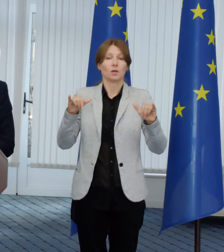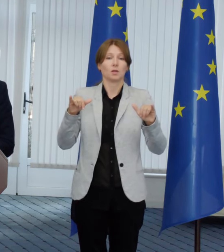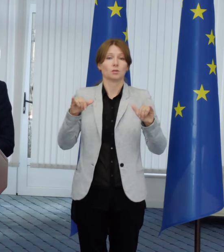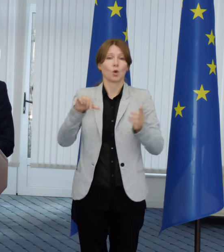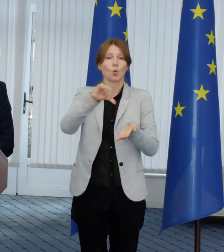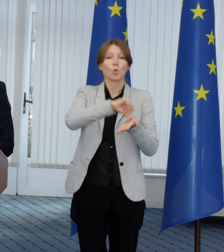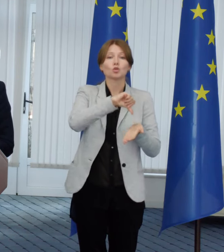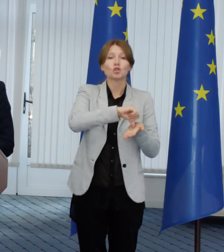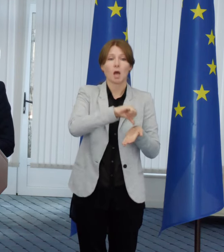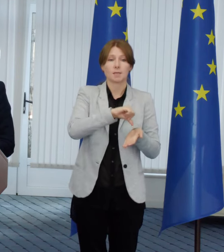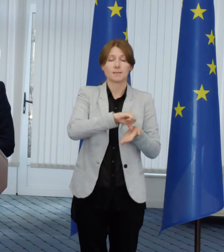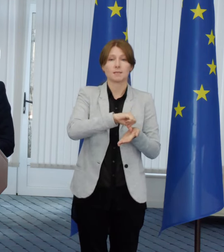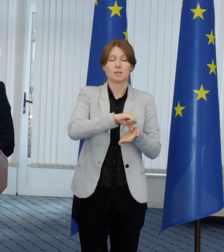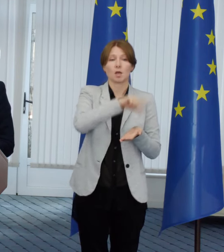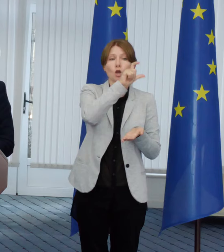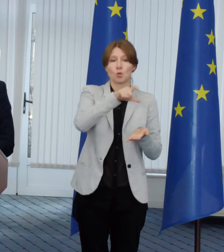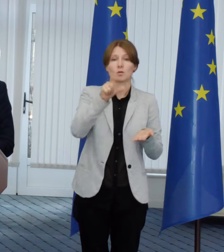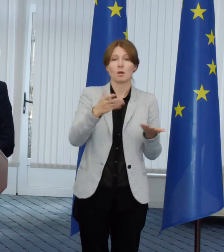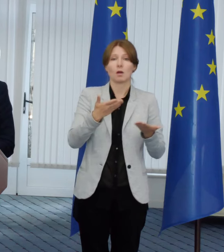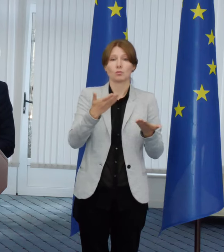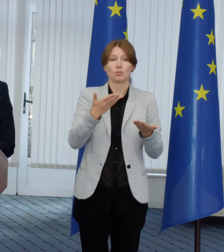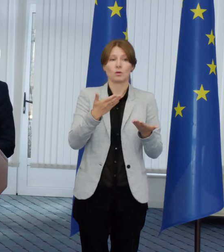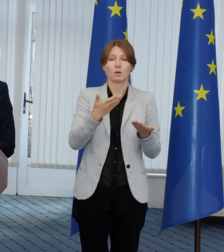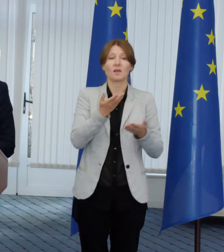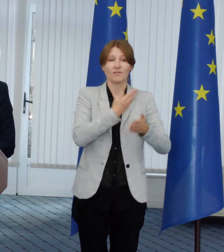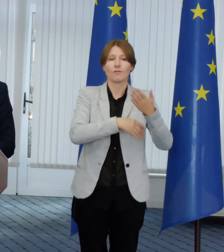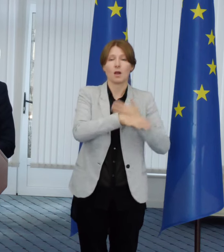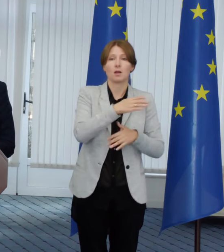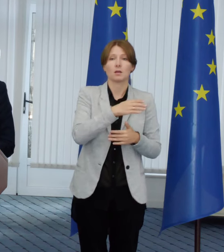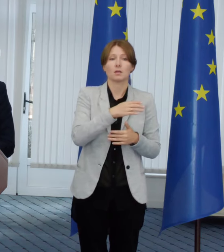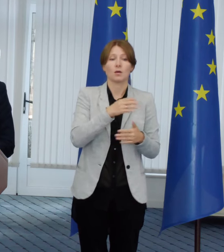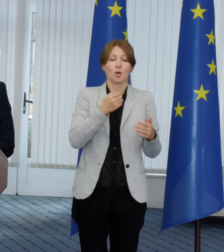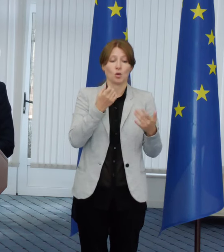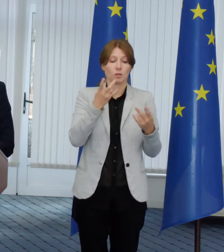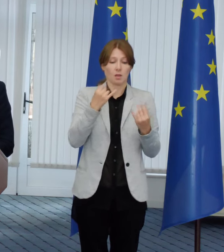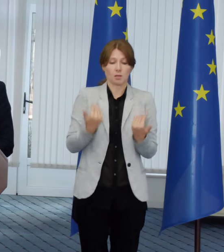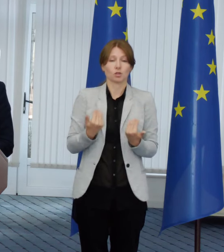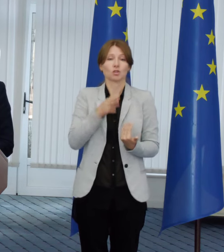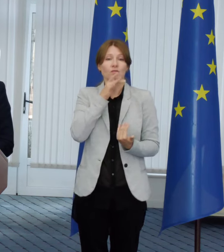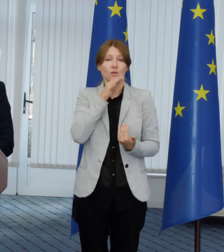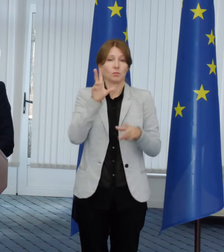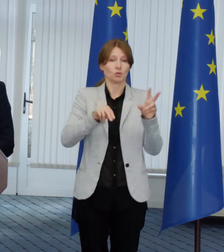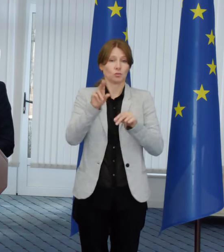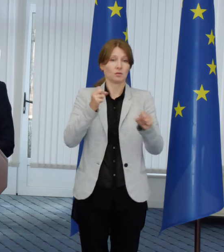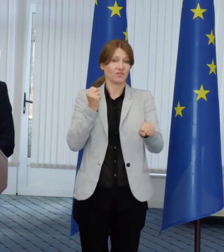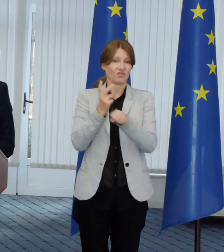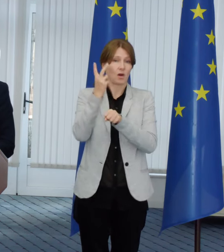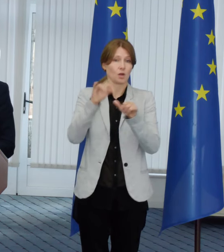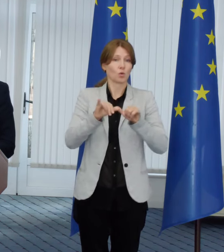deci prezența și numărul de beneficiari doar până în prezent de două ori numărul de